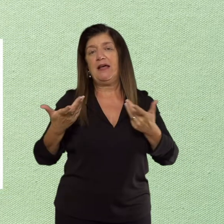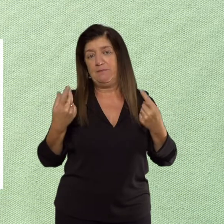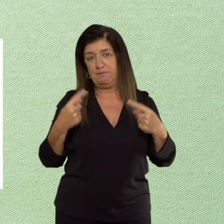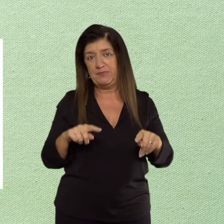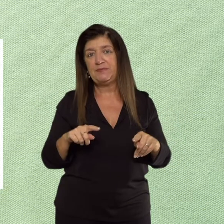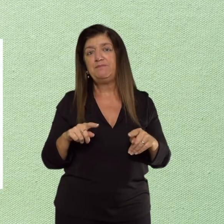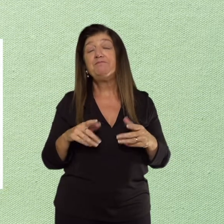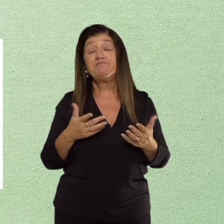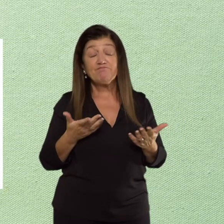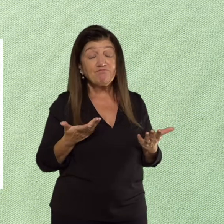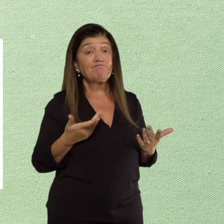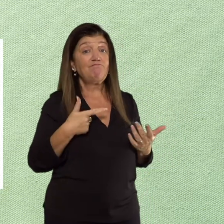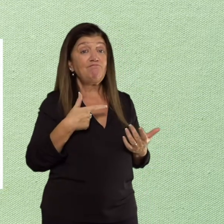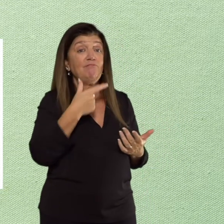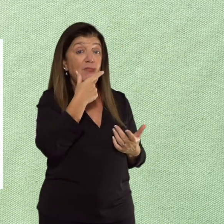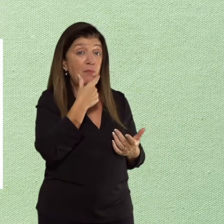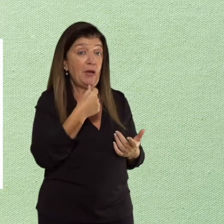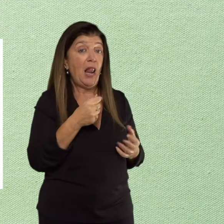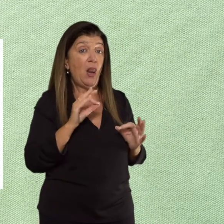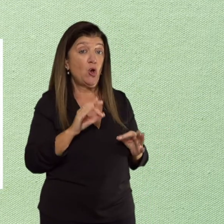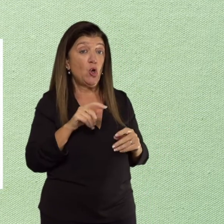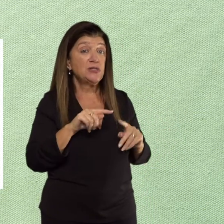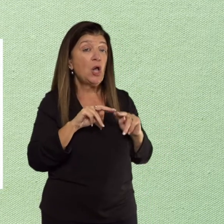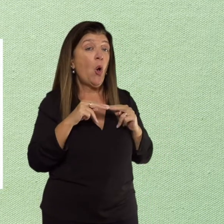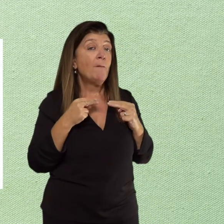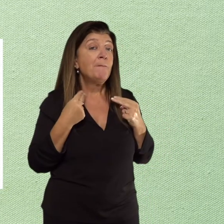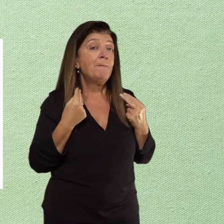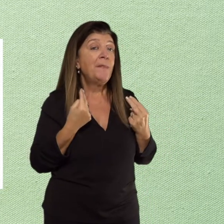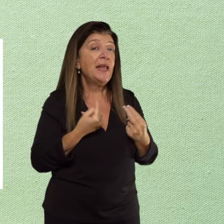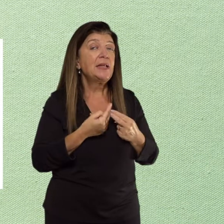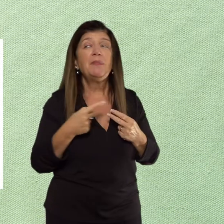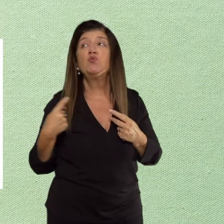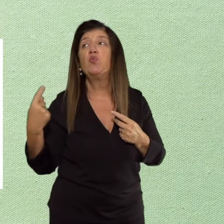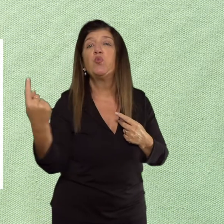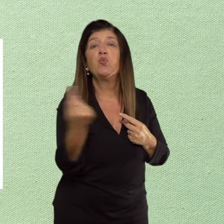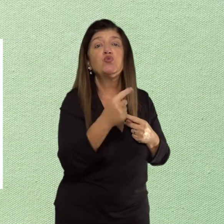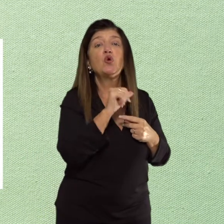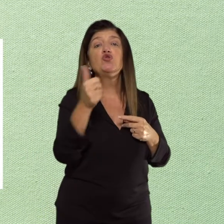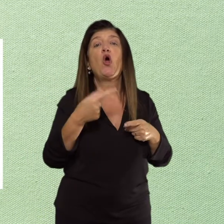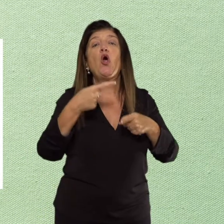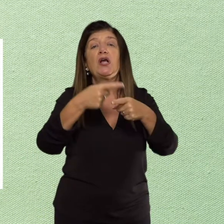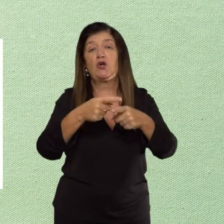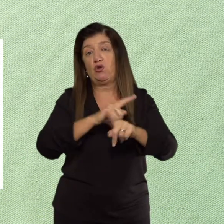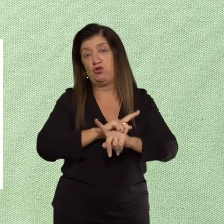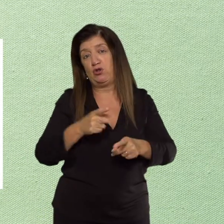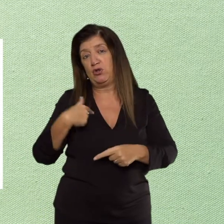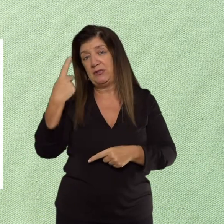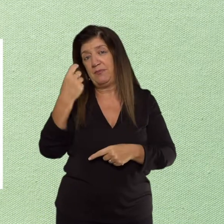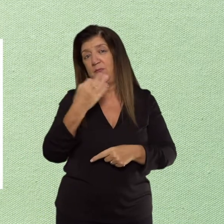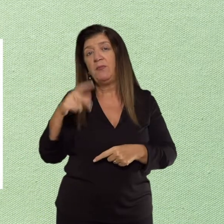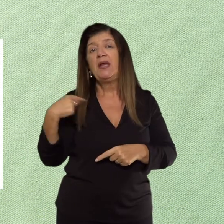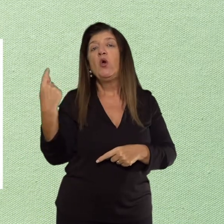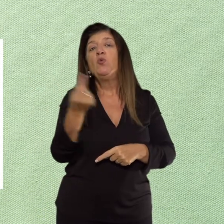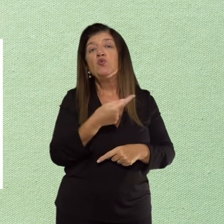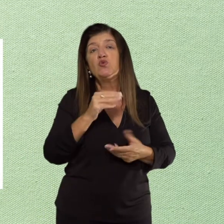Sarebbe bellissimo riuscire ad avere una città completamente accessibile anche sotto questo aspetto. Sappiamo che non tutti gli attraversamenti hanno segnali acustici,